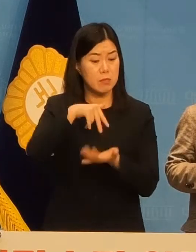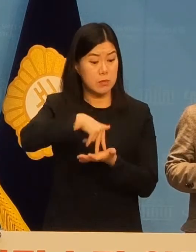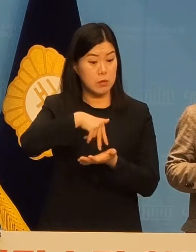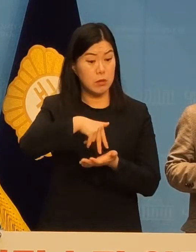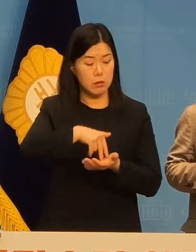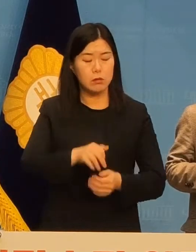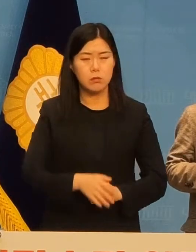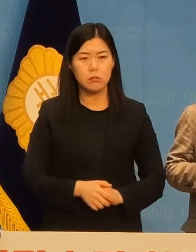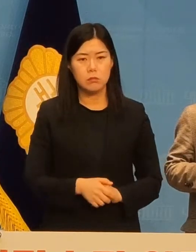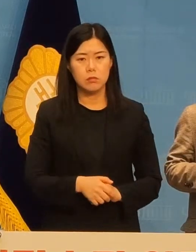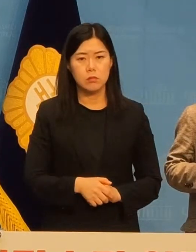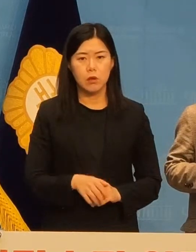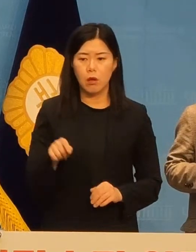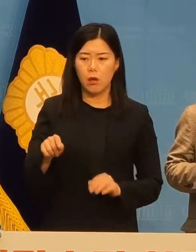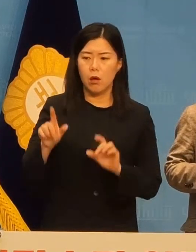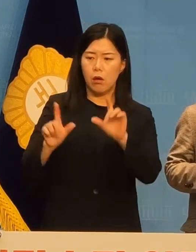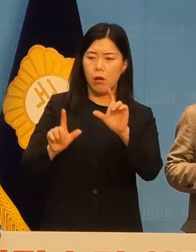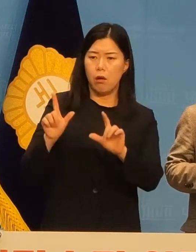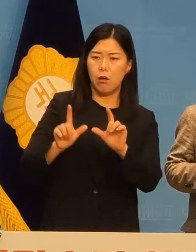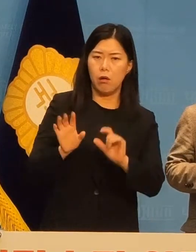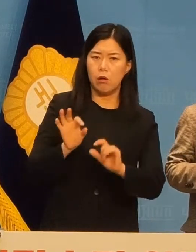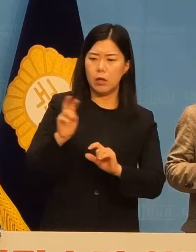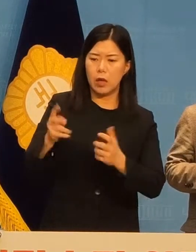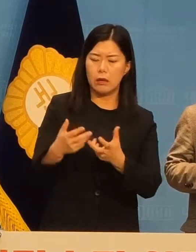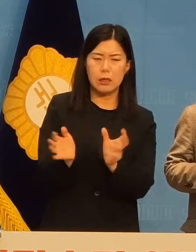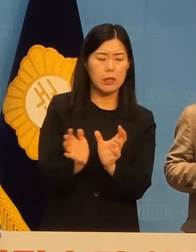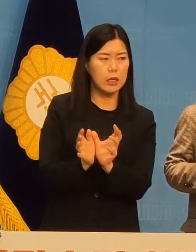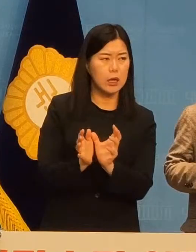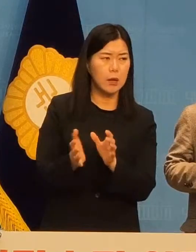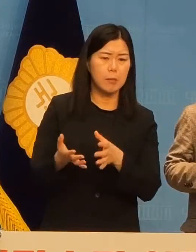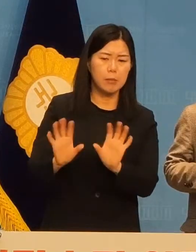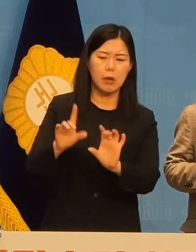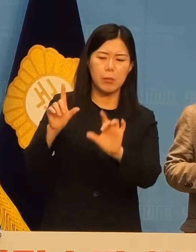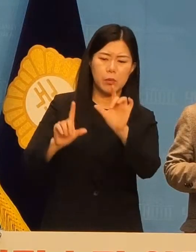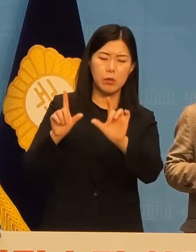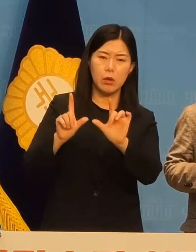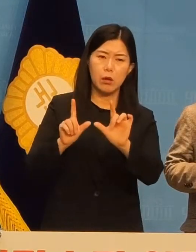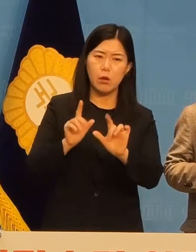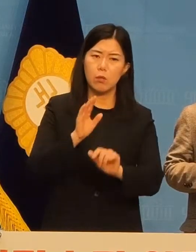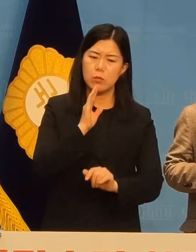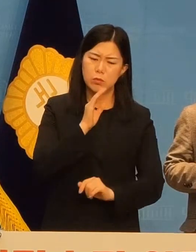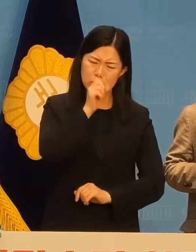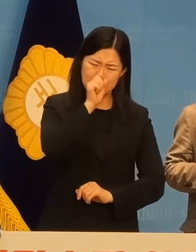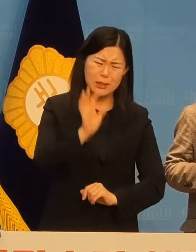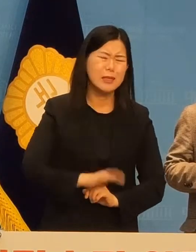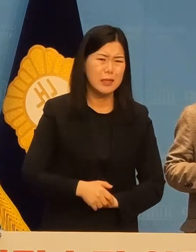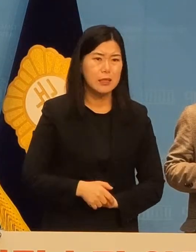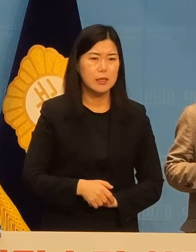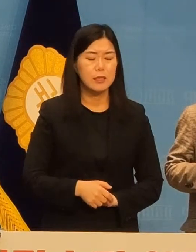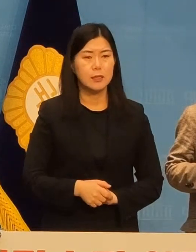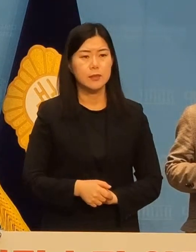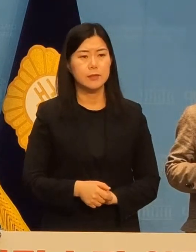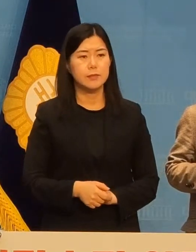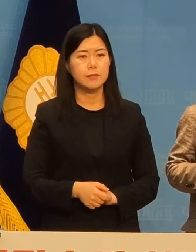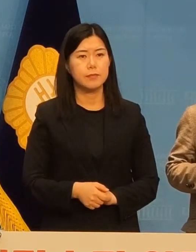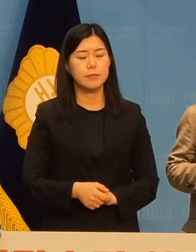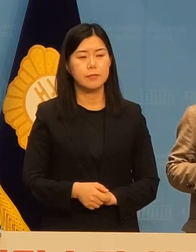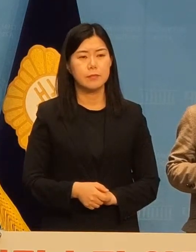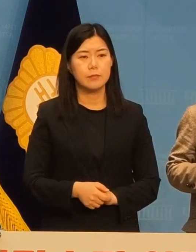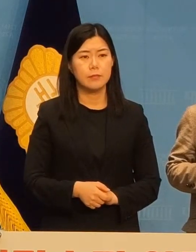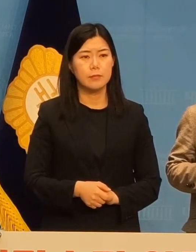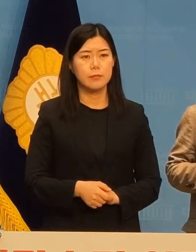입장에서도 이런 식으로 제1야당이 망가지는 것은 달가운 일이 결코 아닙니다.